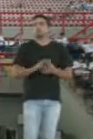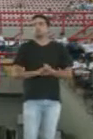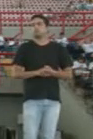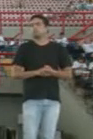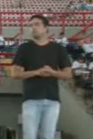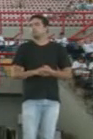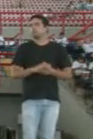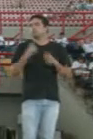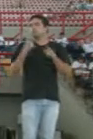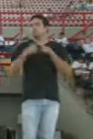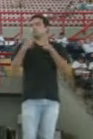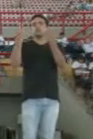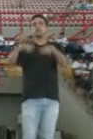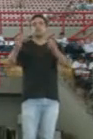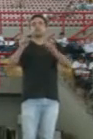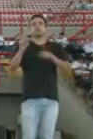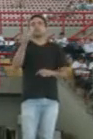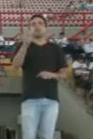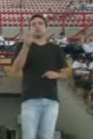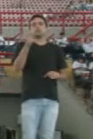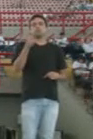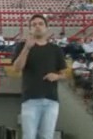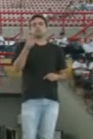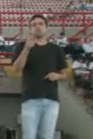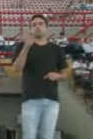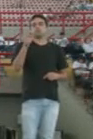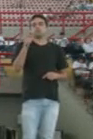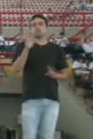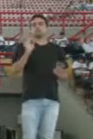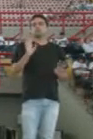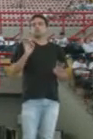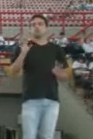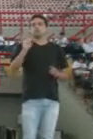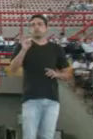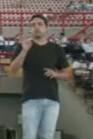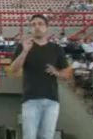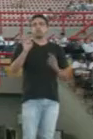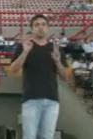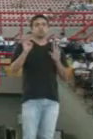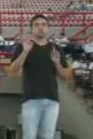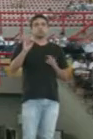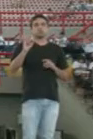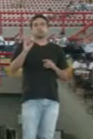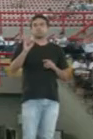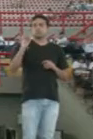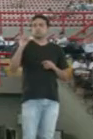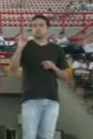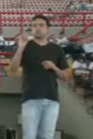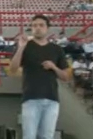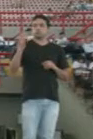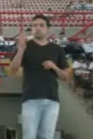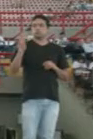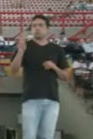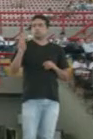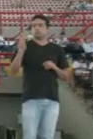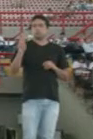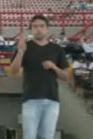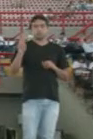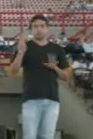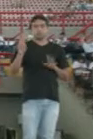Porque ela não precisa de mais ninguém. Quer ver? A, é só ela. E, I, O e